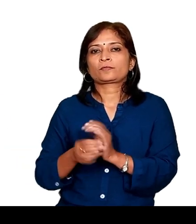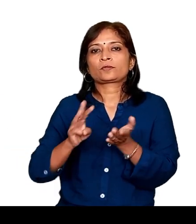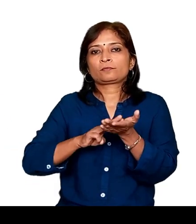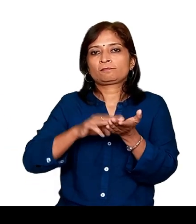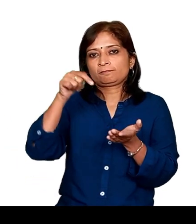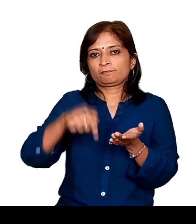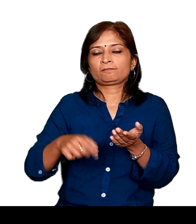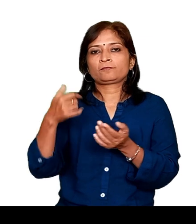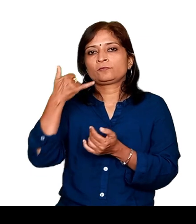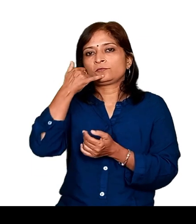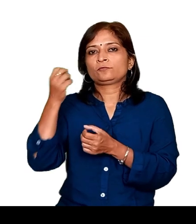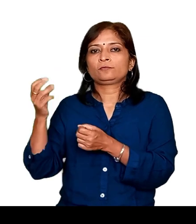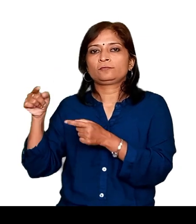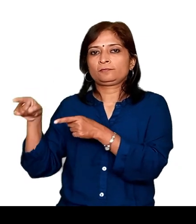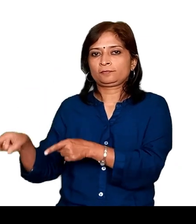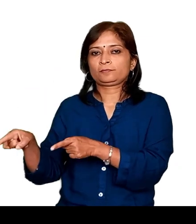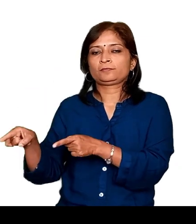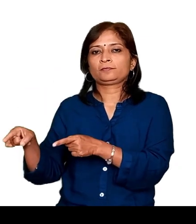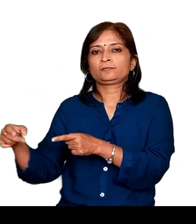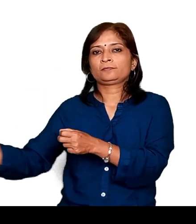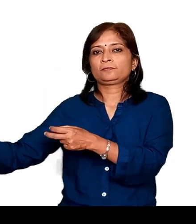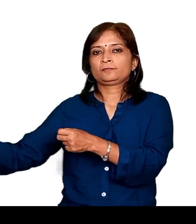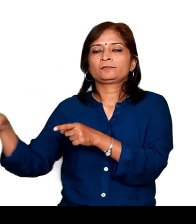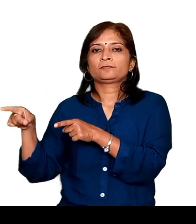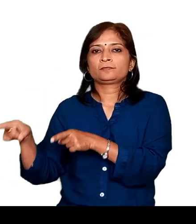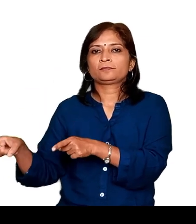022-2640-0215 और दूसरा नंबर है कि